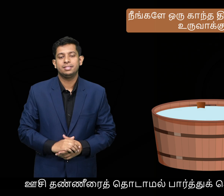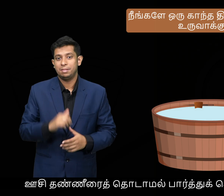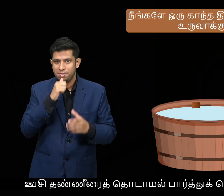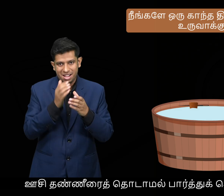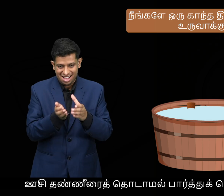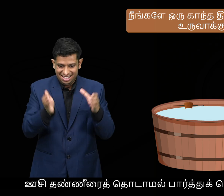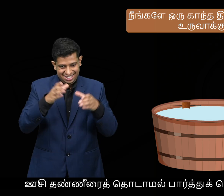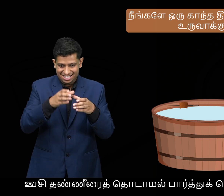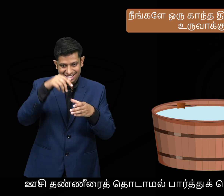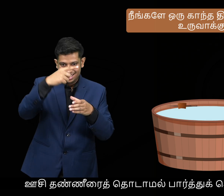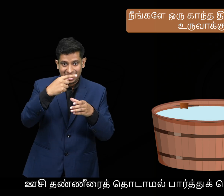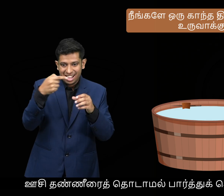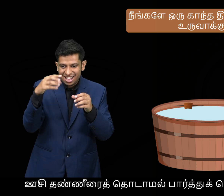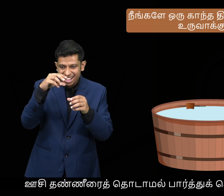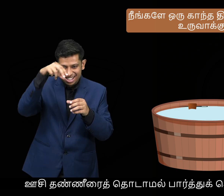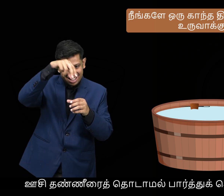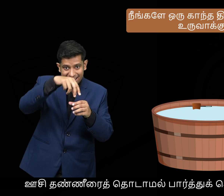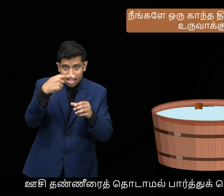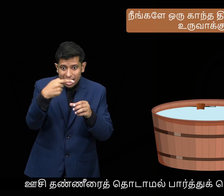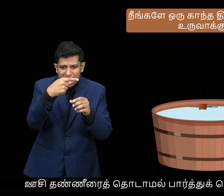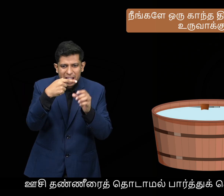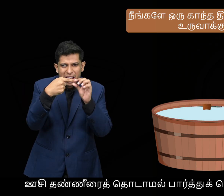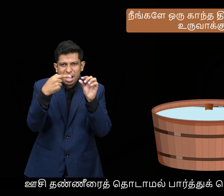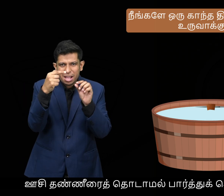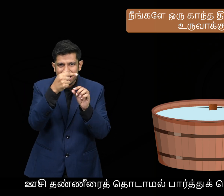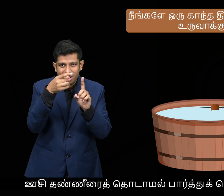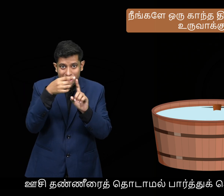ஊசி தண்ணீரை தொடாமல் பார்த்துக் கொள்ளுங்கள்.